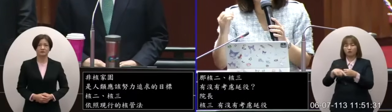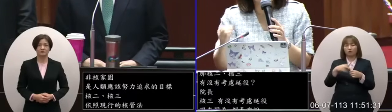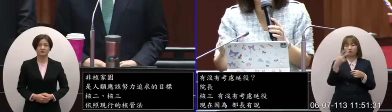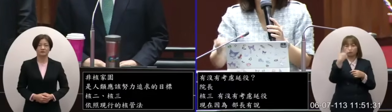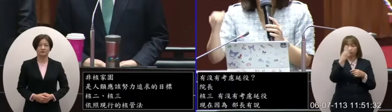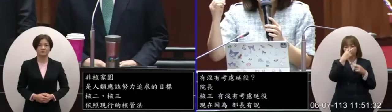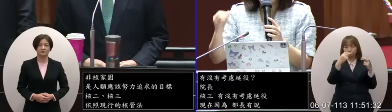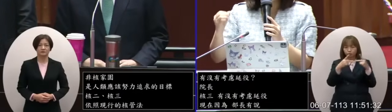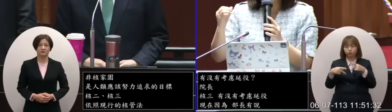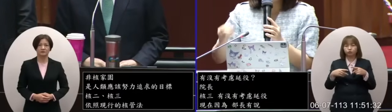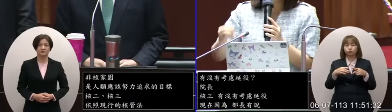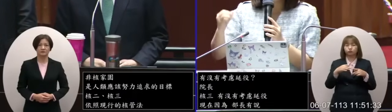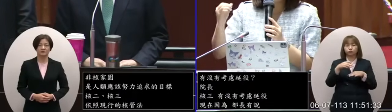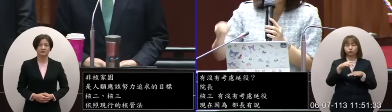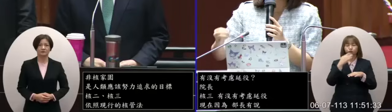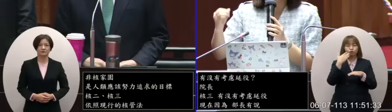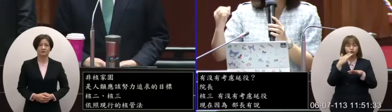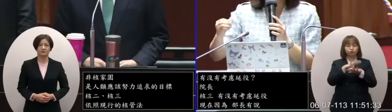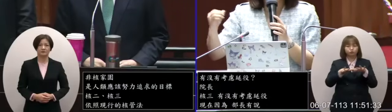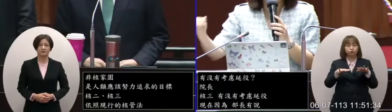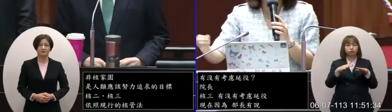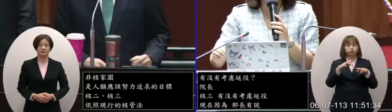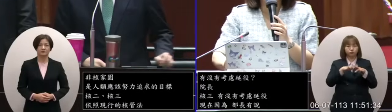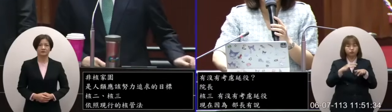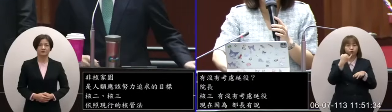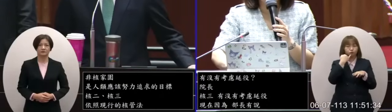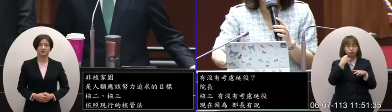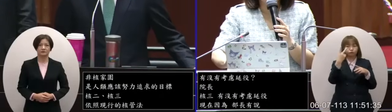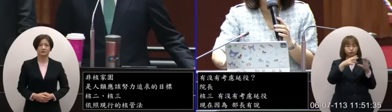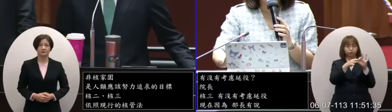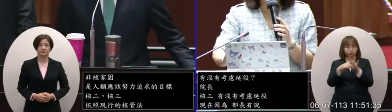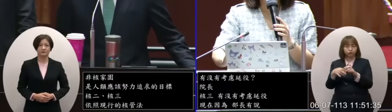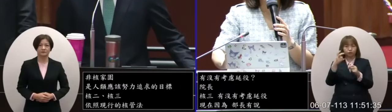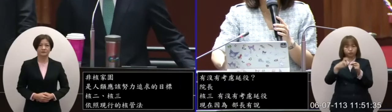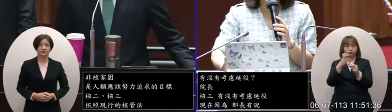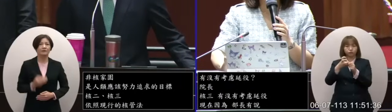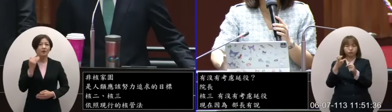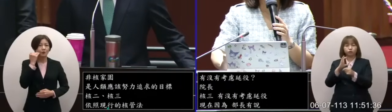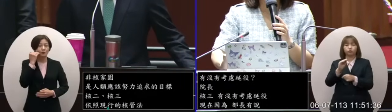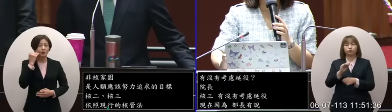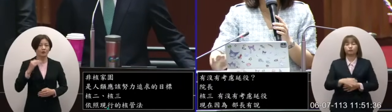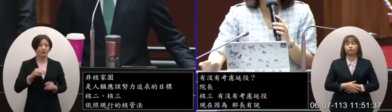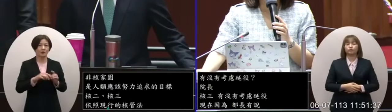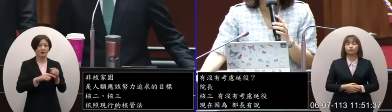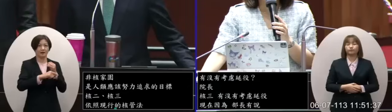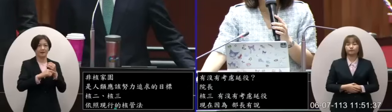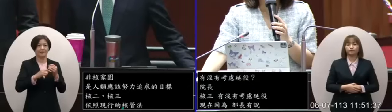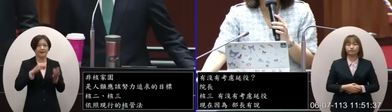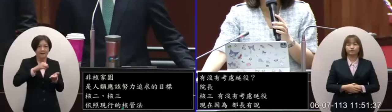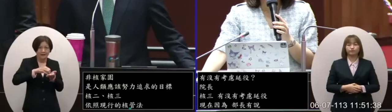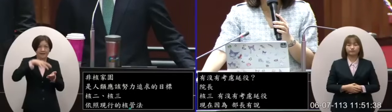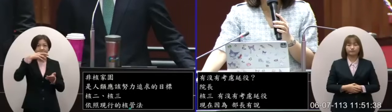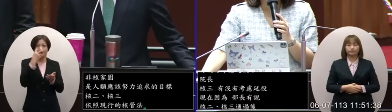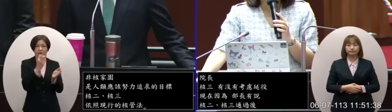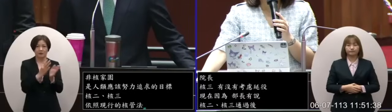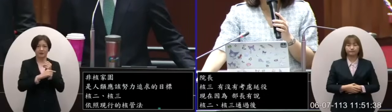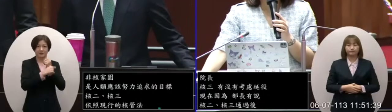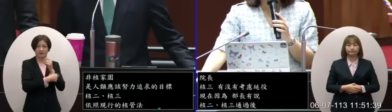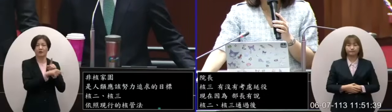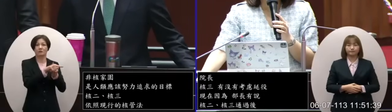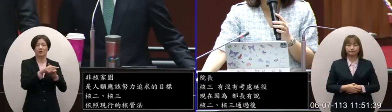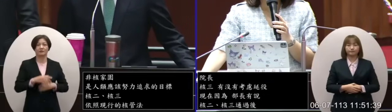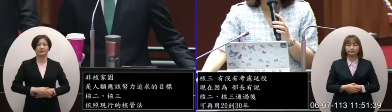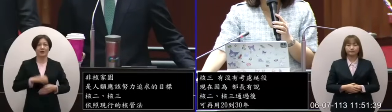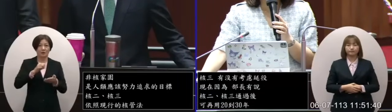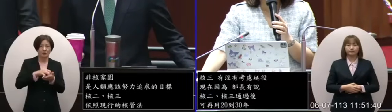检修跟测试安检通过再用20到30年吗？ 依照目前核管法的规定，任何核电